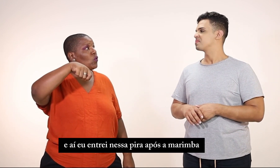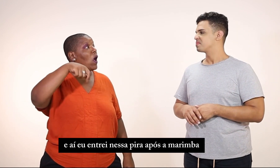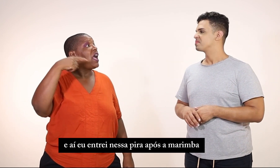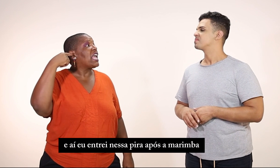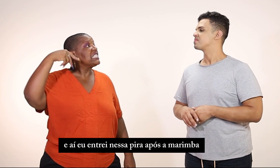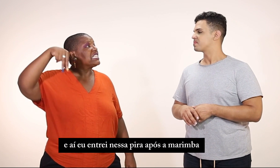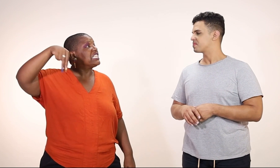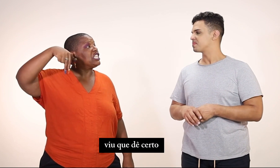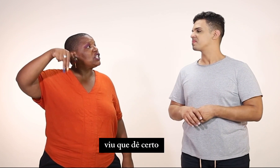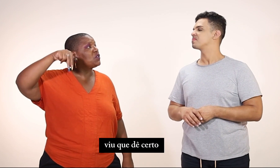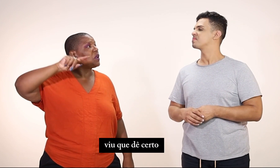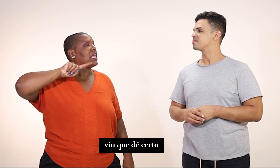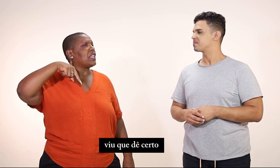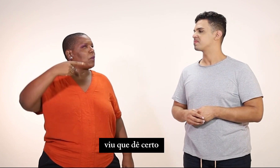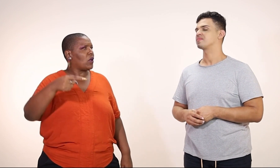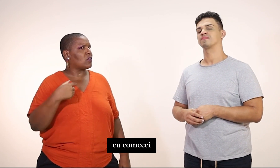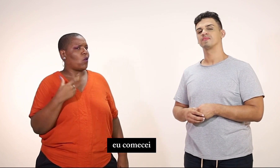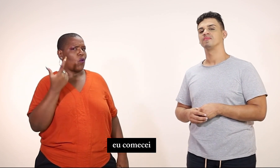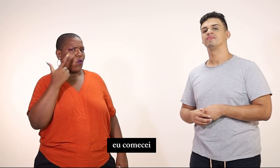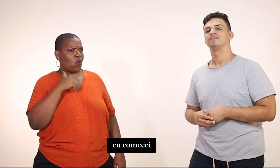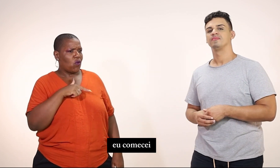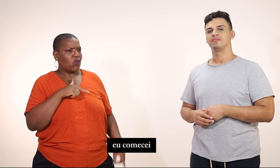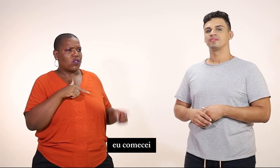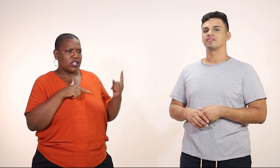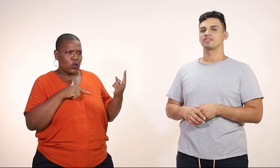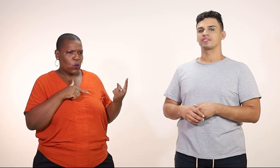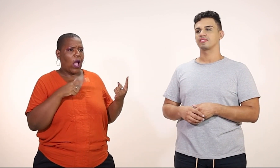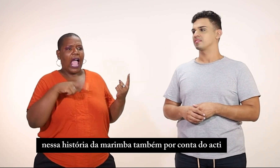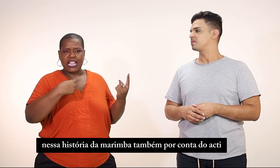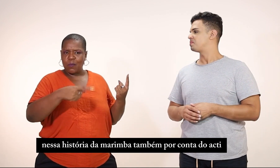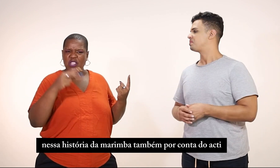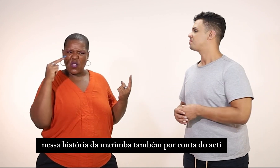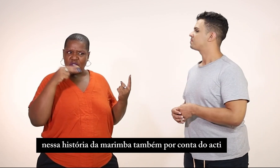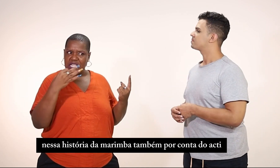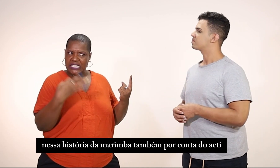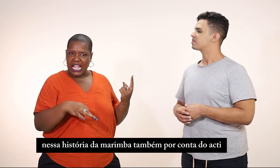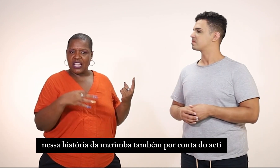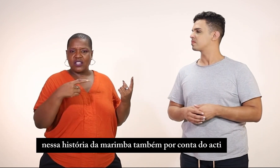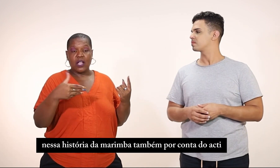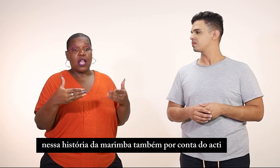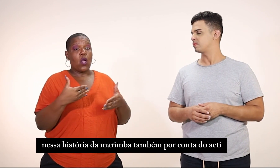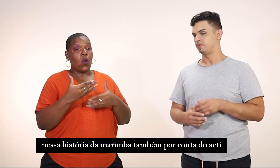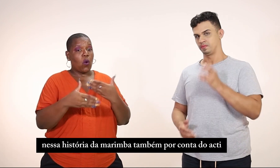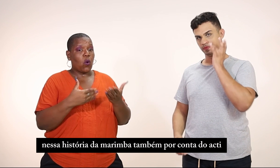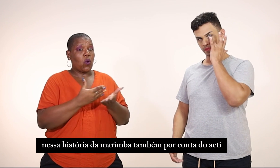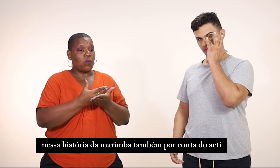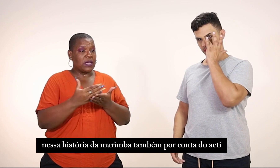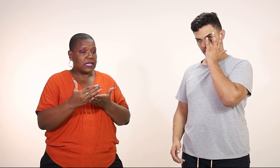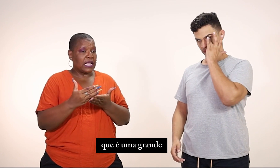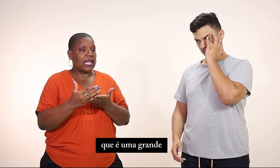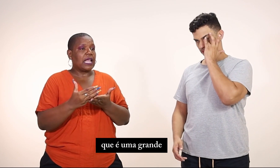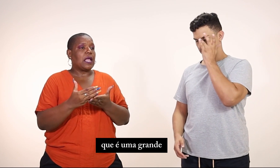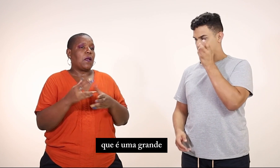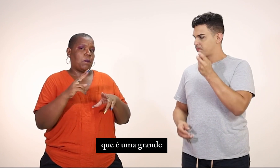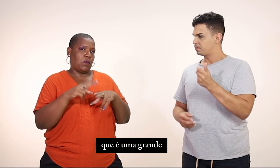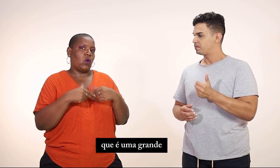Após a marimba, vi que deu certo. Eu comecei nessa história da marimba também por conta do Acti, que é uma